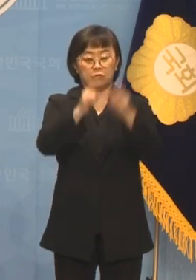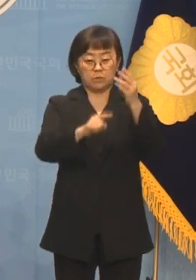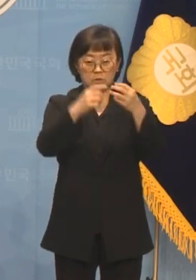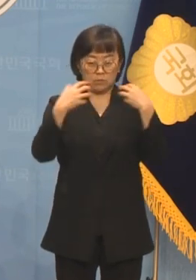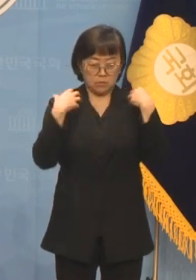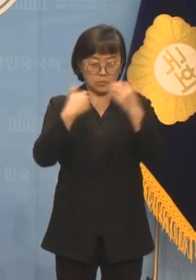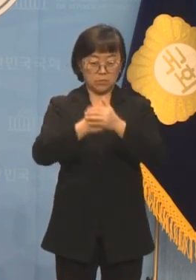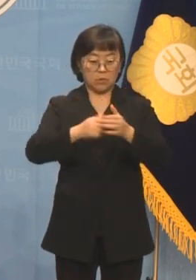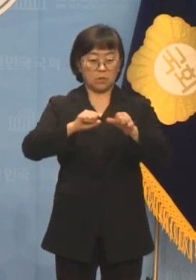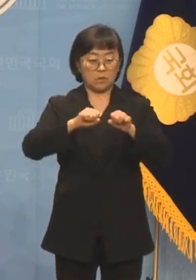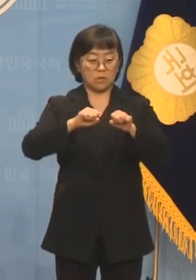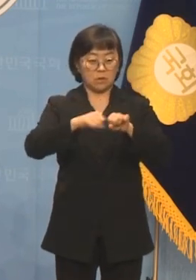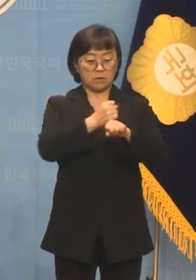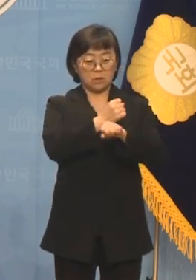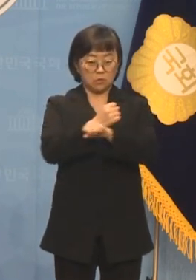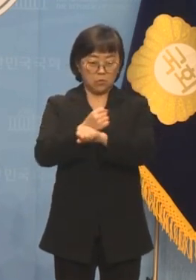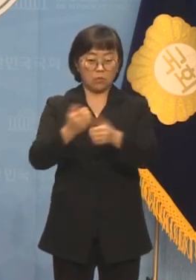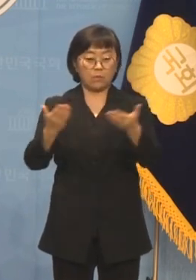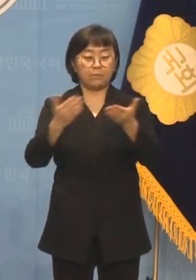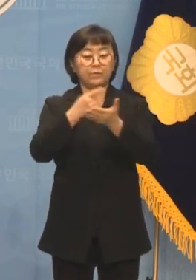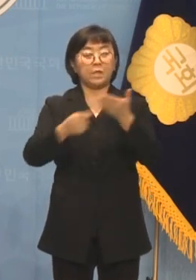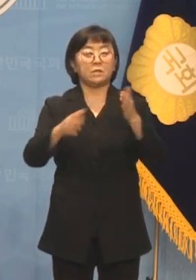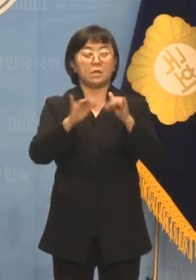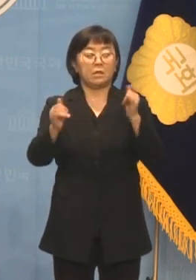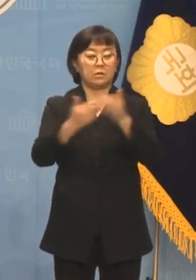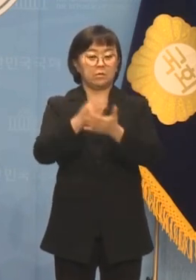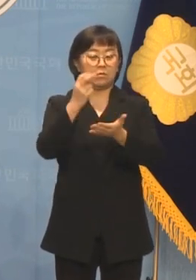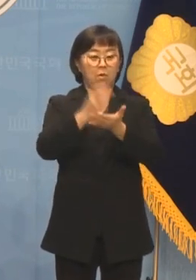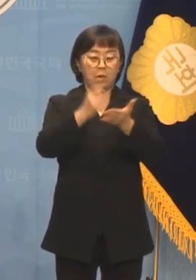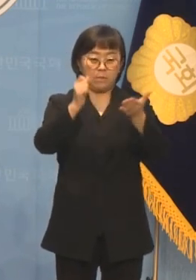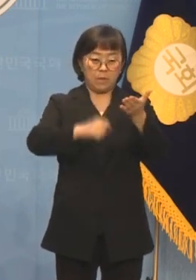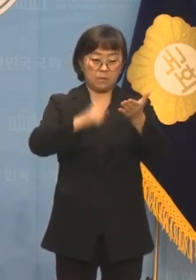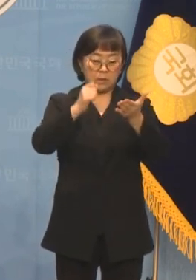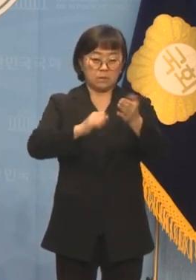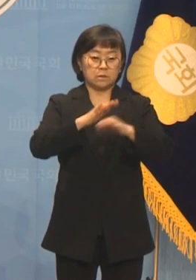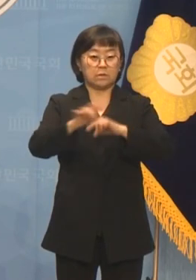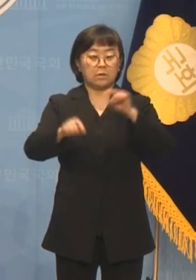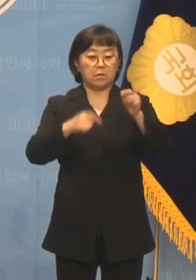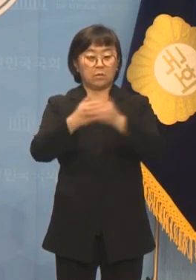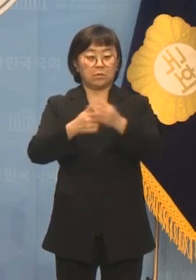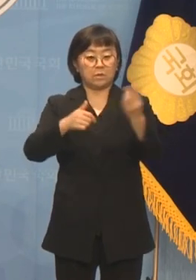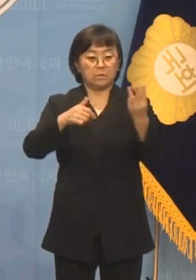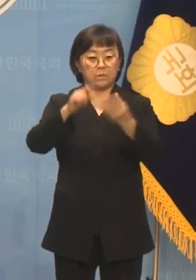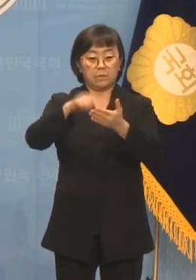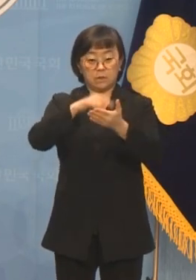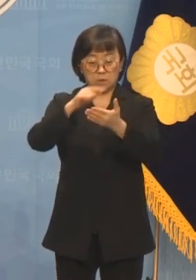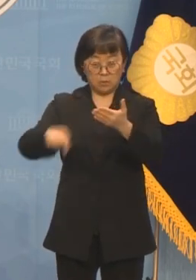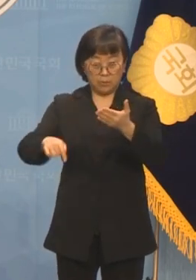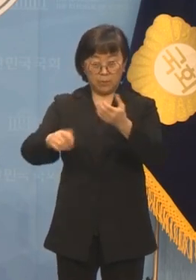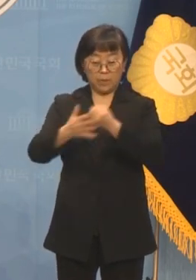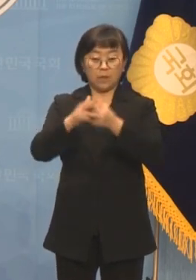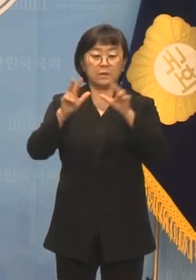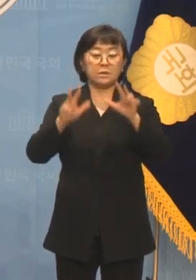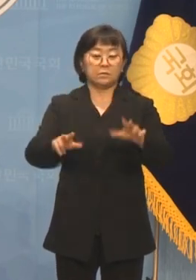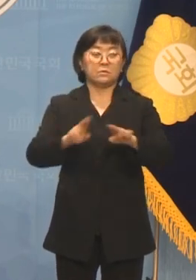정부는 강제동원 피해자에 대한 법원 판결이 이행될 수 있도록 굴욕적인 제3자 배상안을